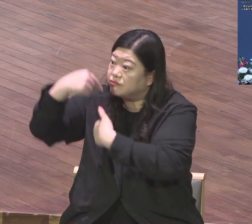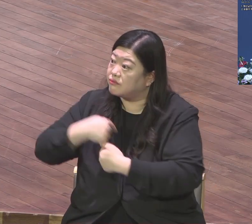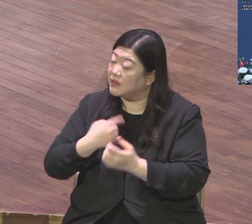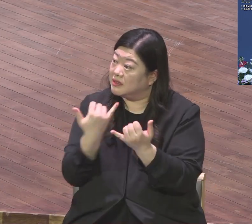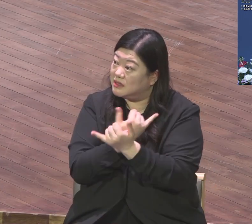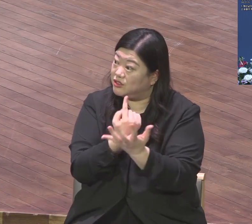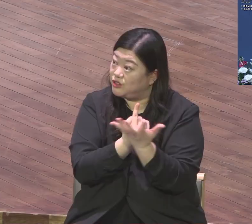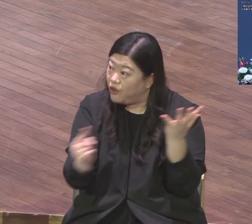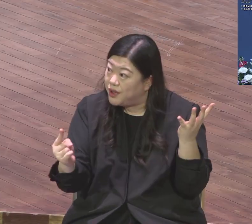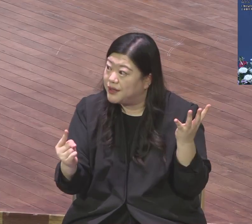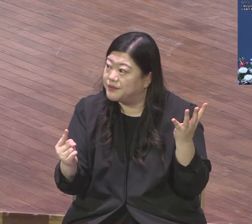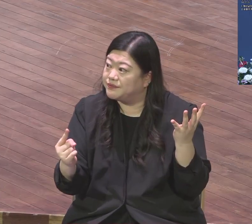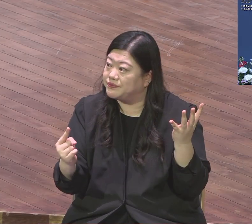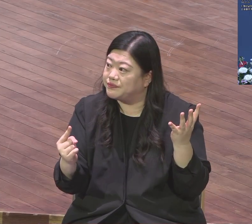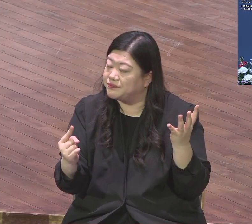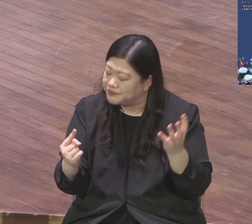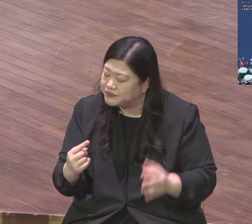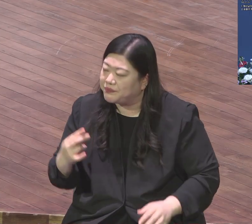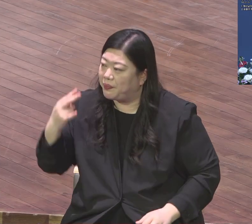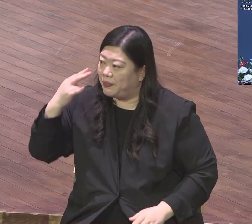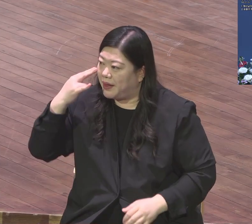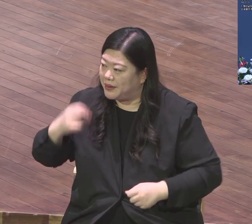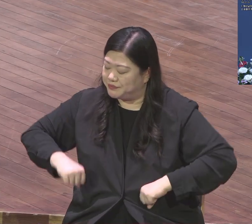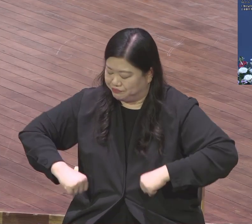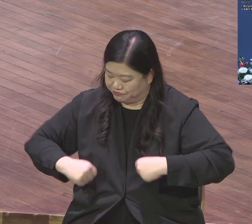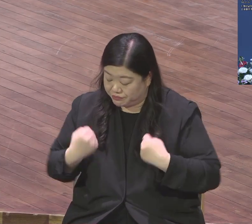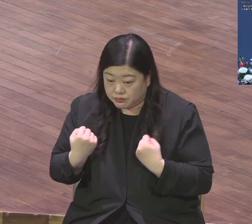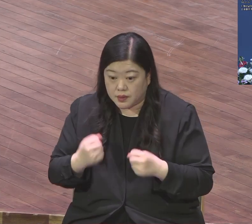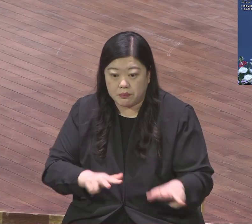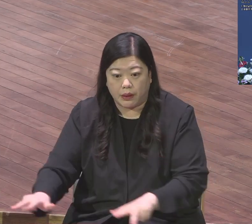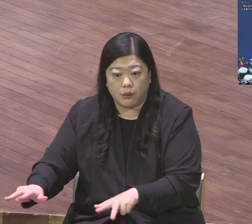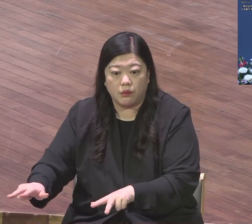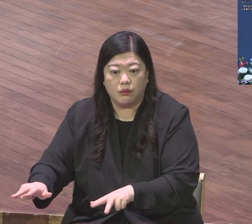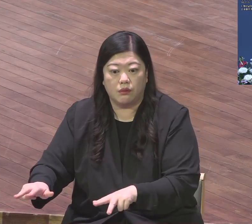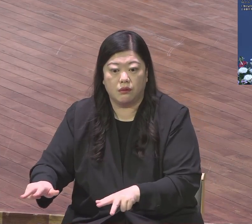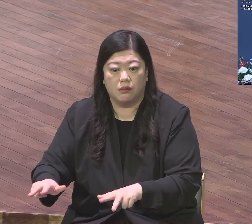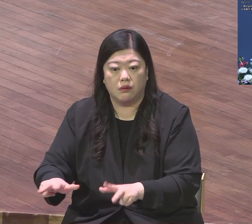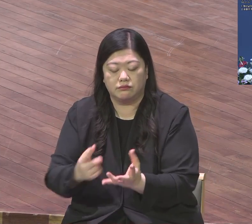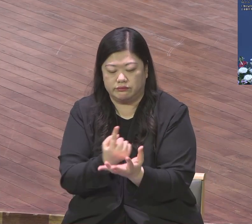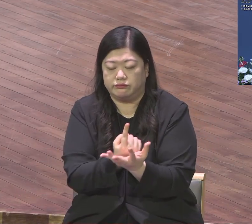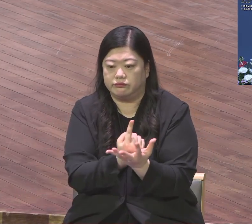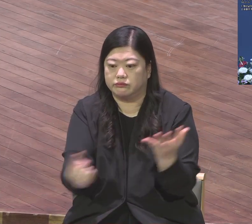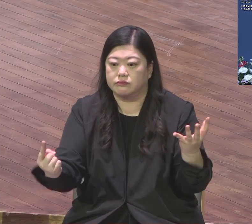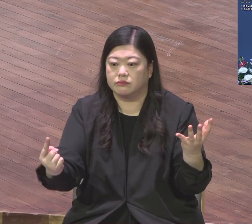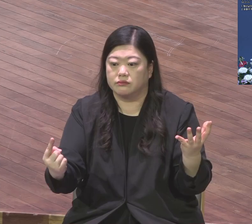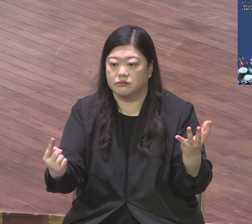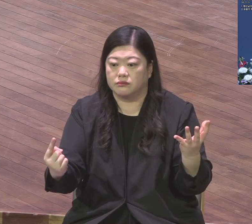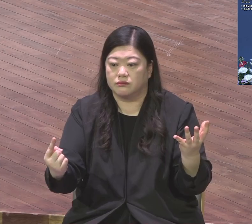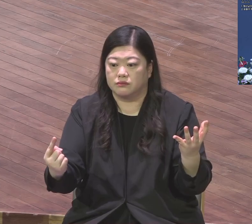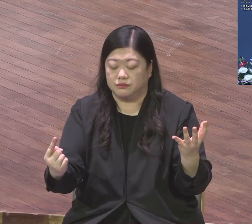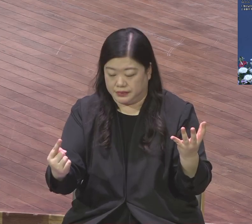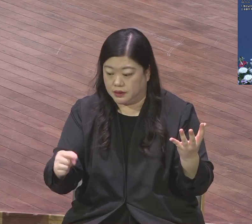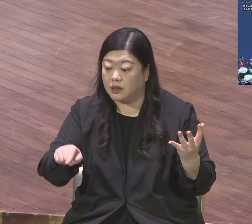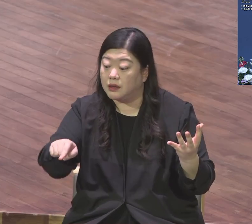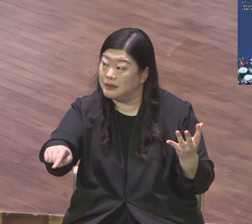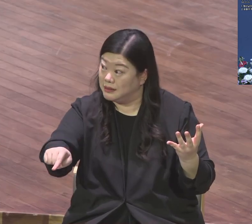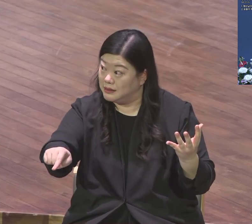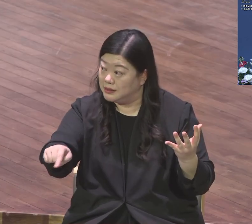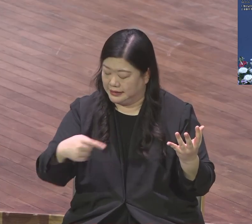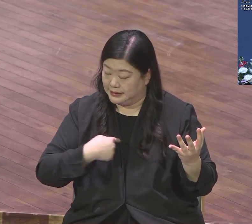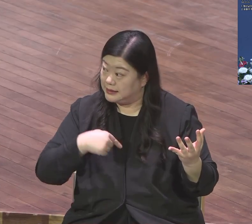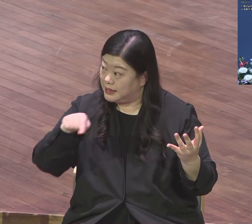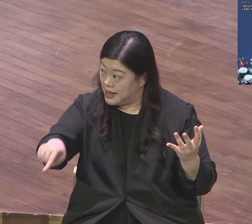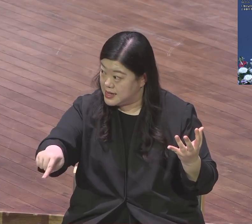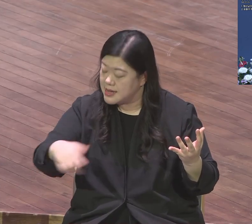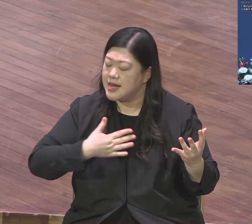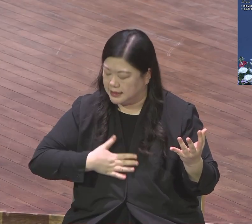하지 않았어. 그대로 순종했더나 어디로 몰라요. 그냥 하나님이 지시한 땅으로 따라가는 것